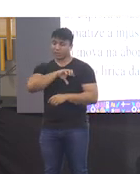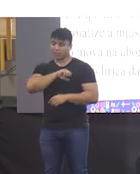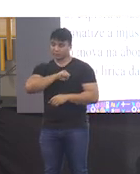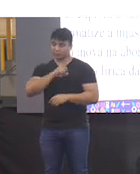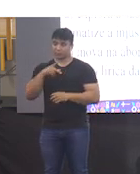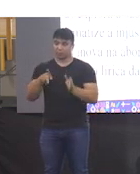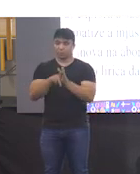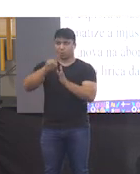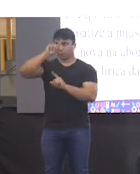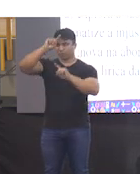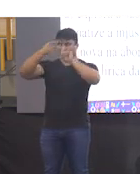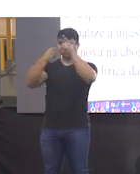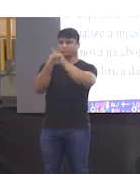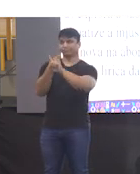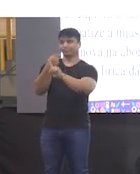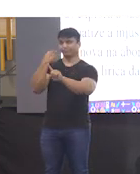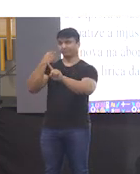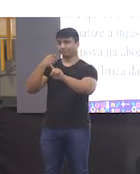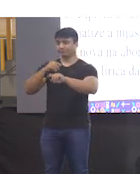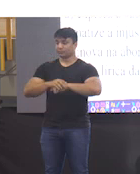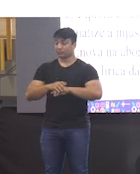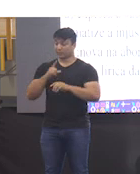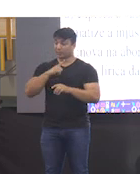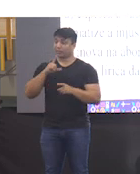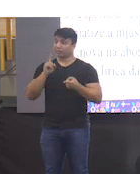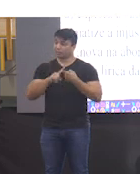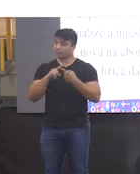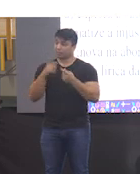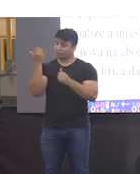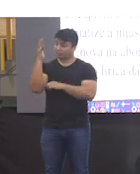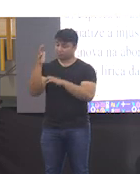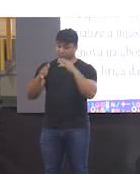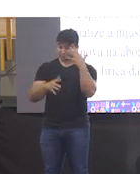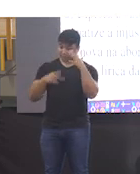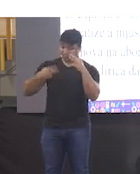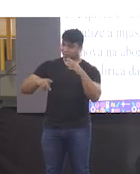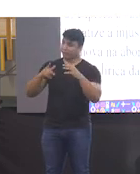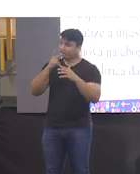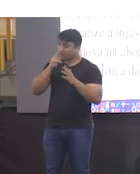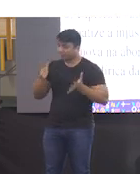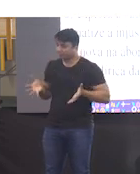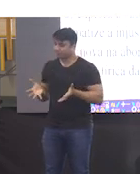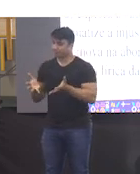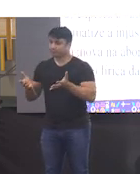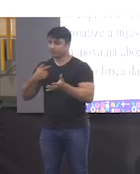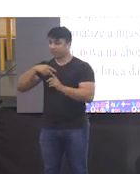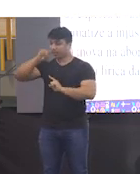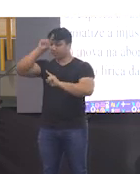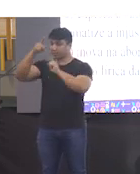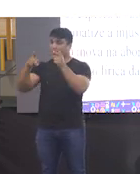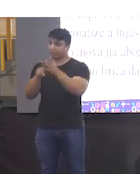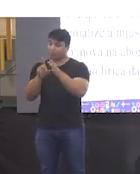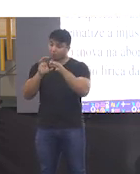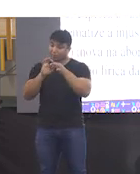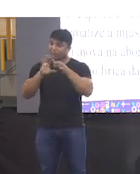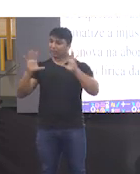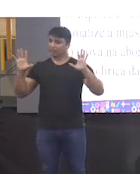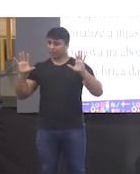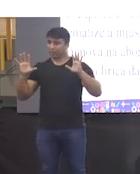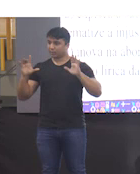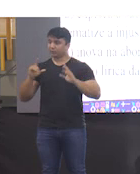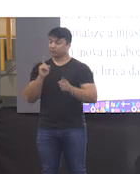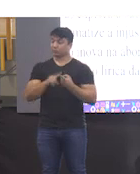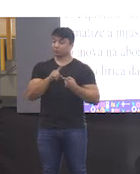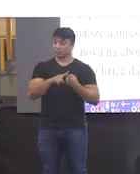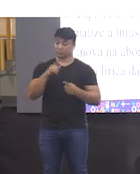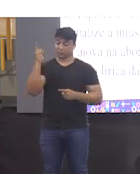fundo ideológico retórico, canta a paisagem local, no entanto defende ideias do liberalismo, mantém